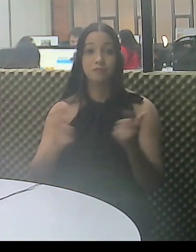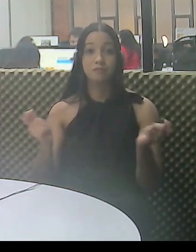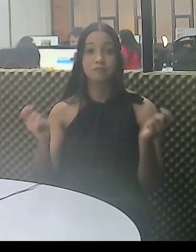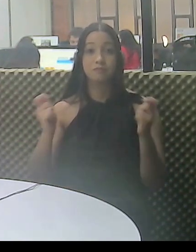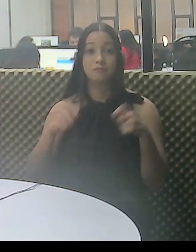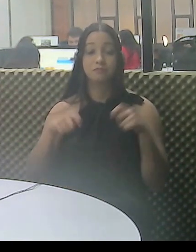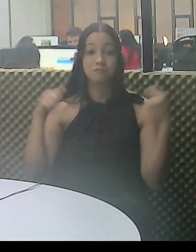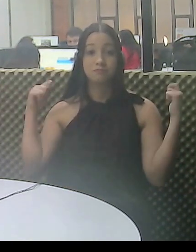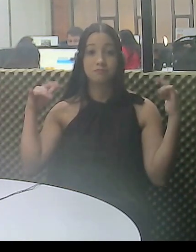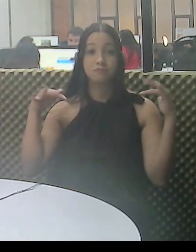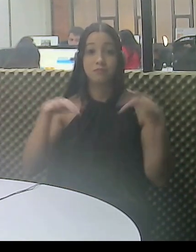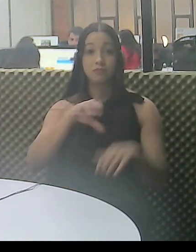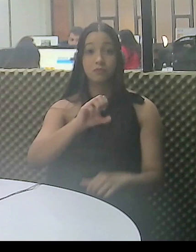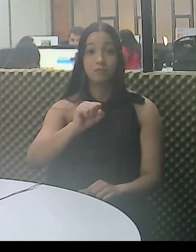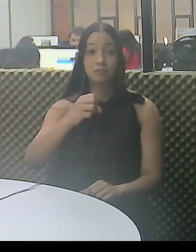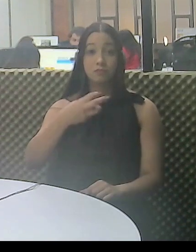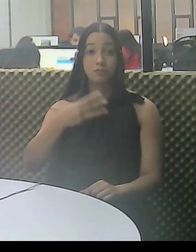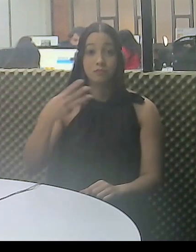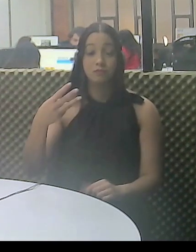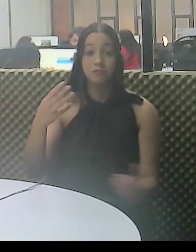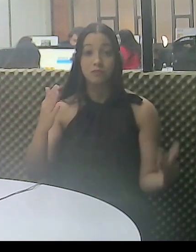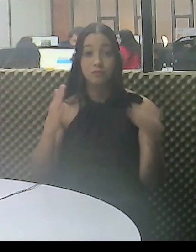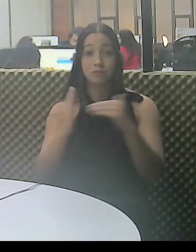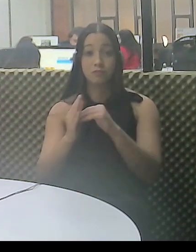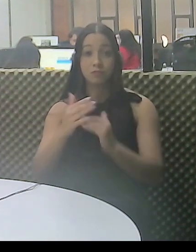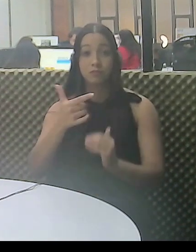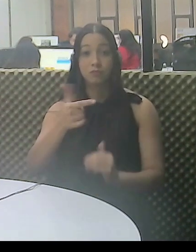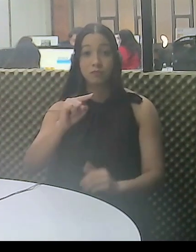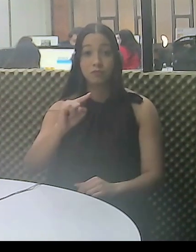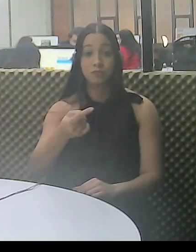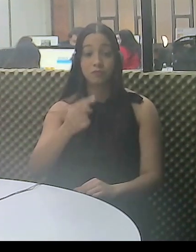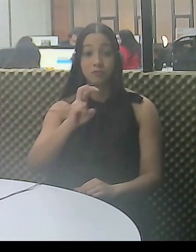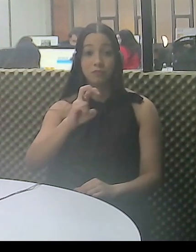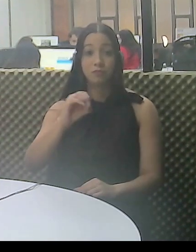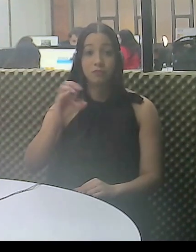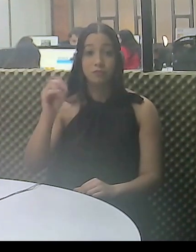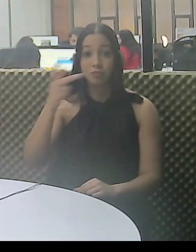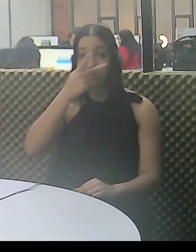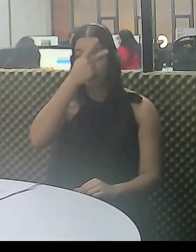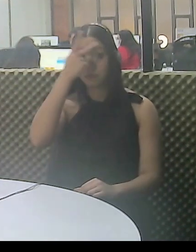de público de 833 para